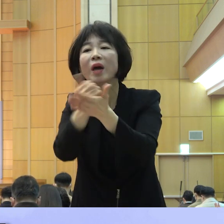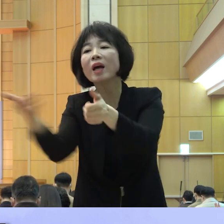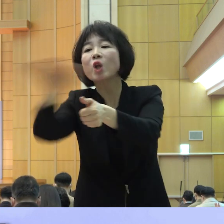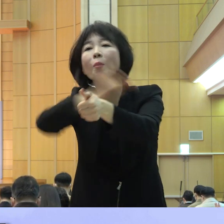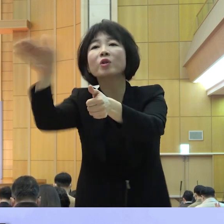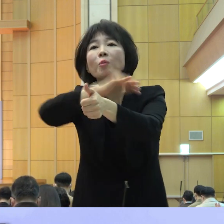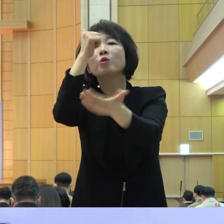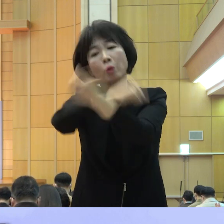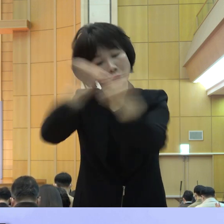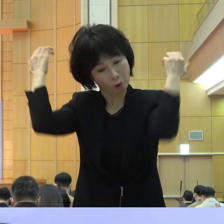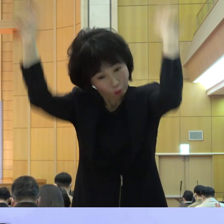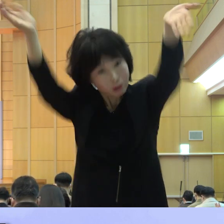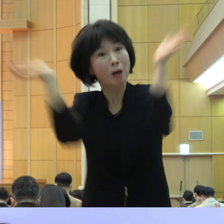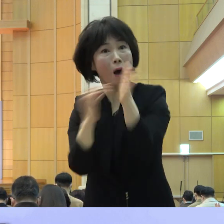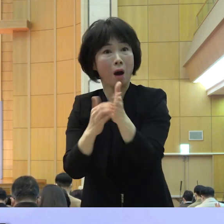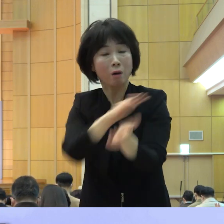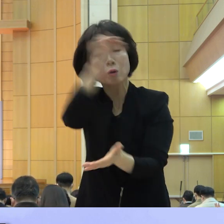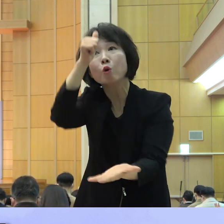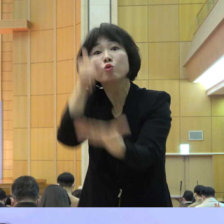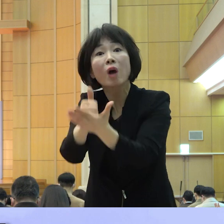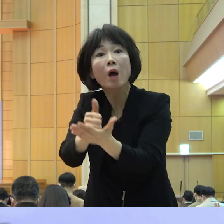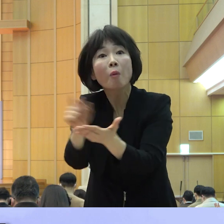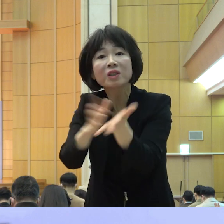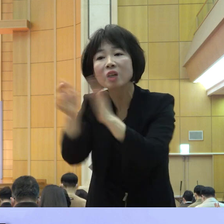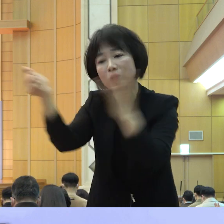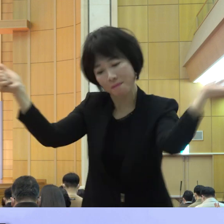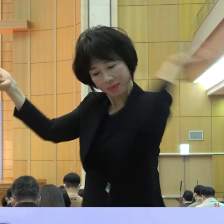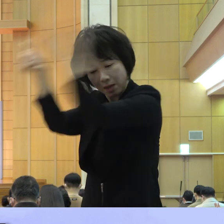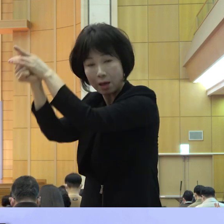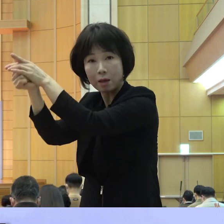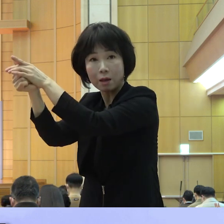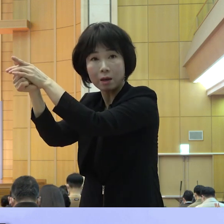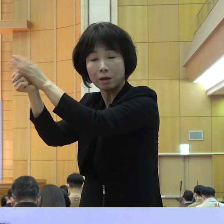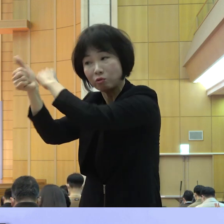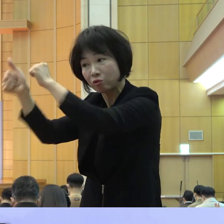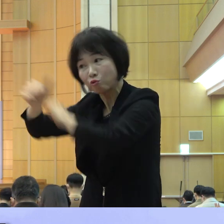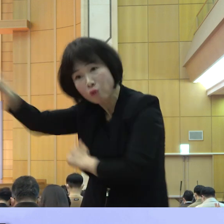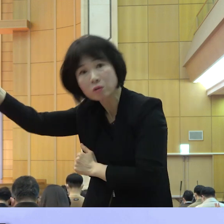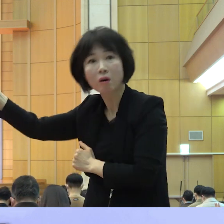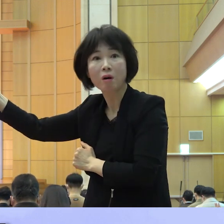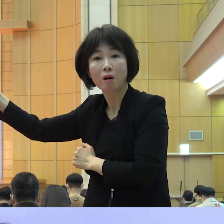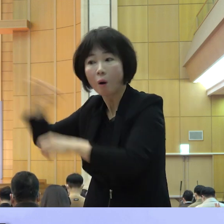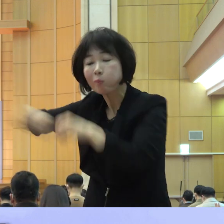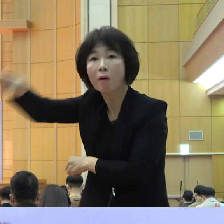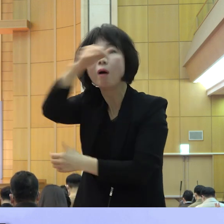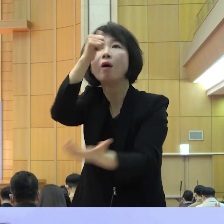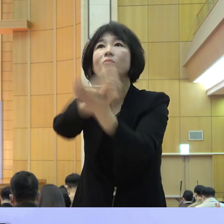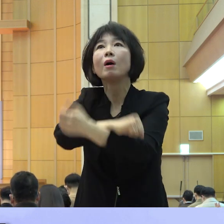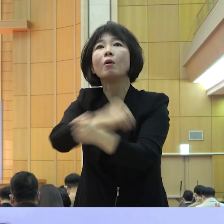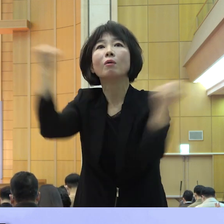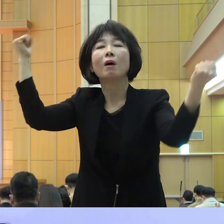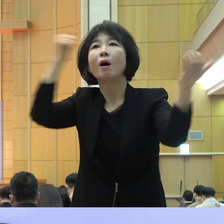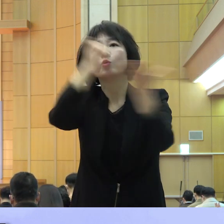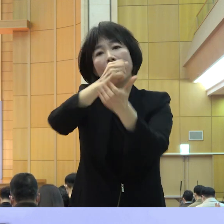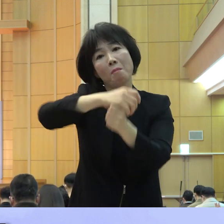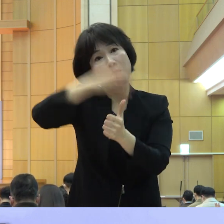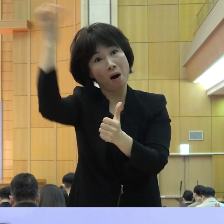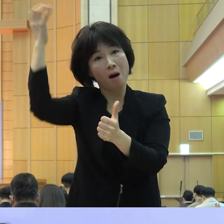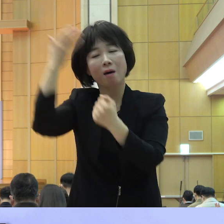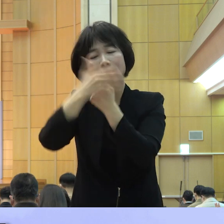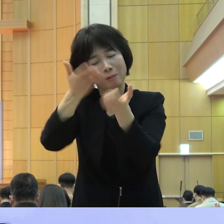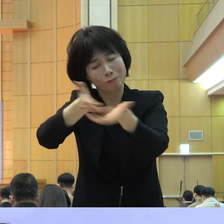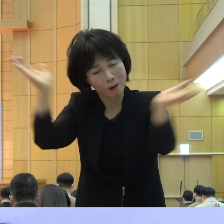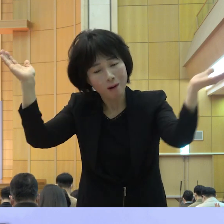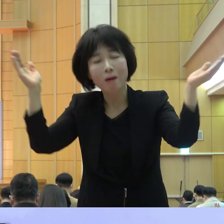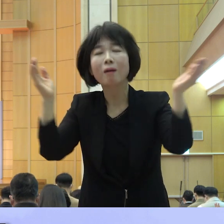덮어주시고 우리 죄를 독생자 예수님이 대신 담당케 하셔서 우리에게 은혜를 베푸시고